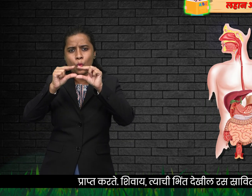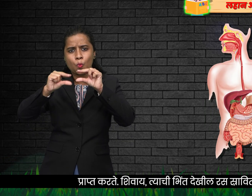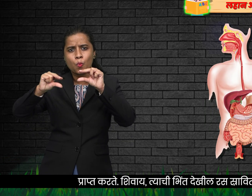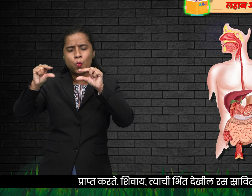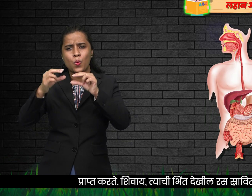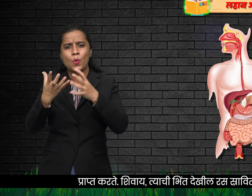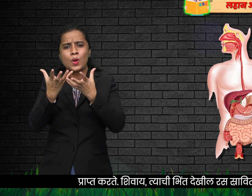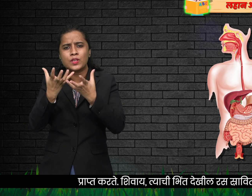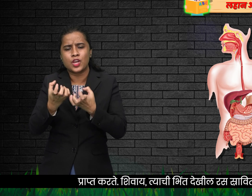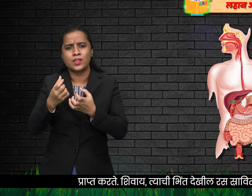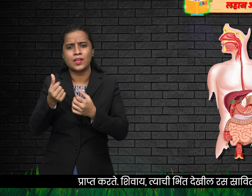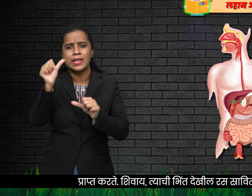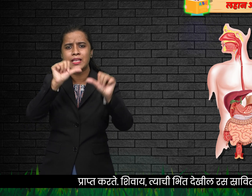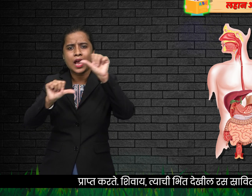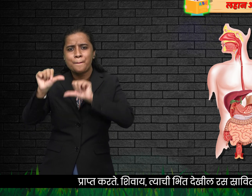करते.